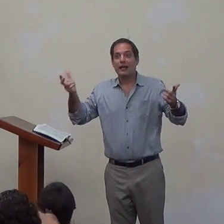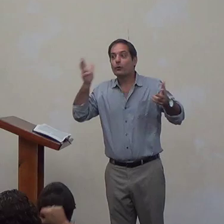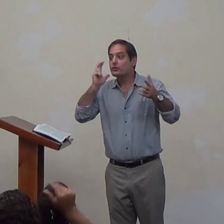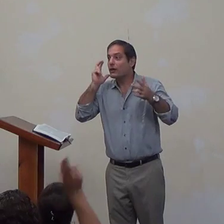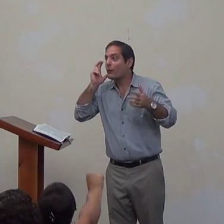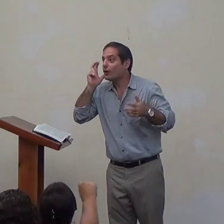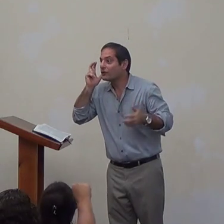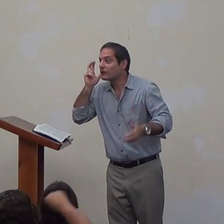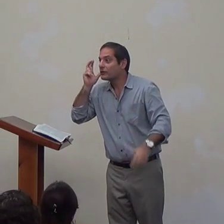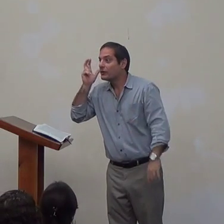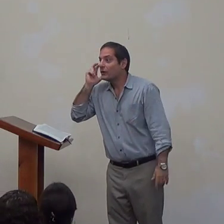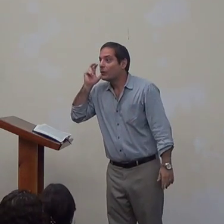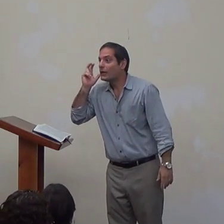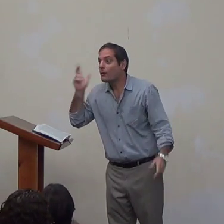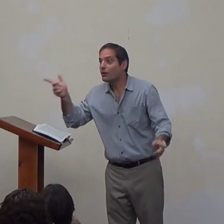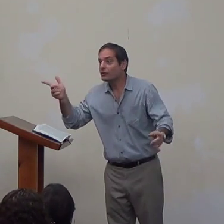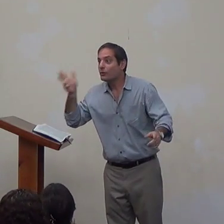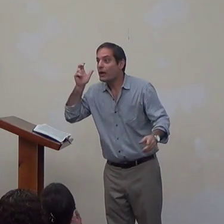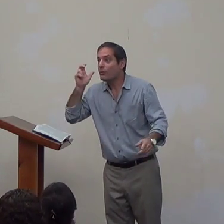Escucha